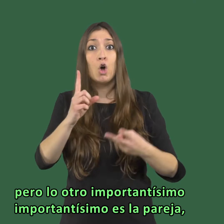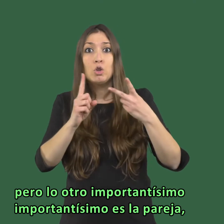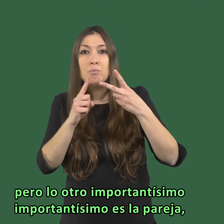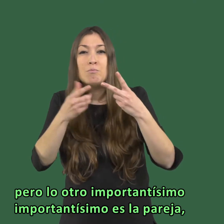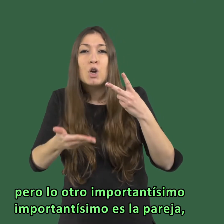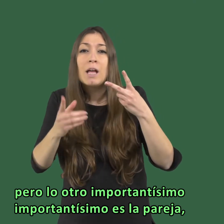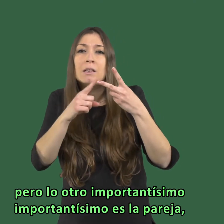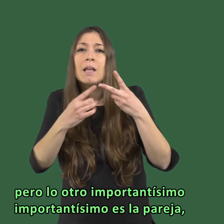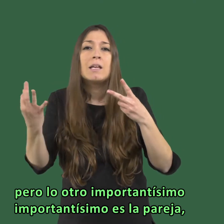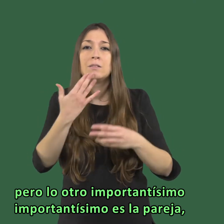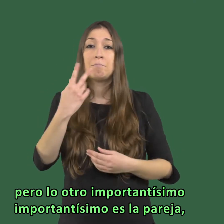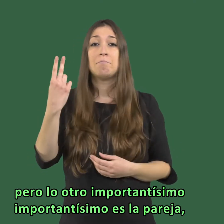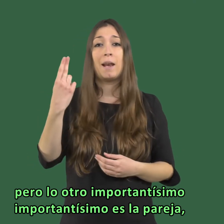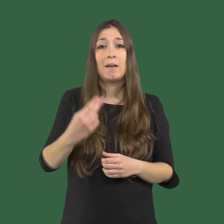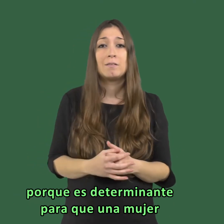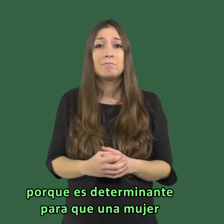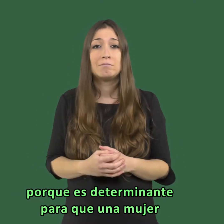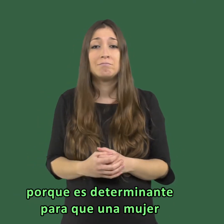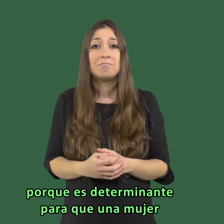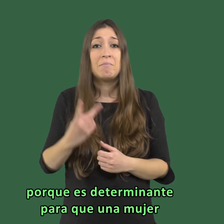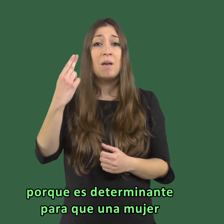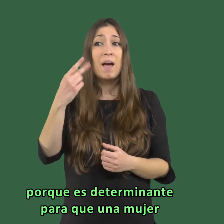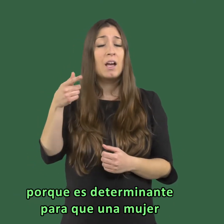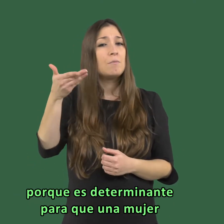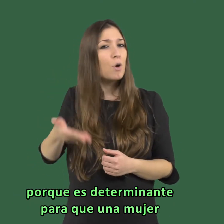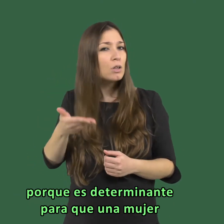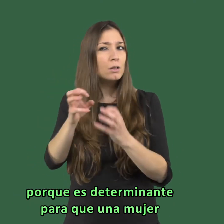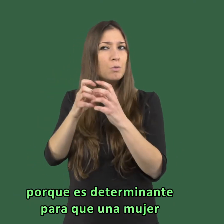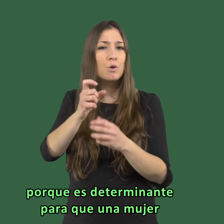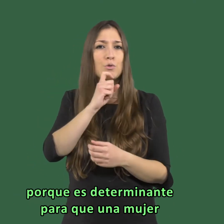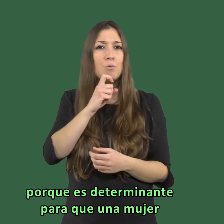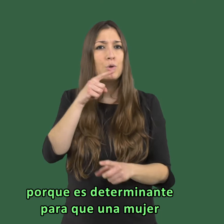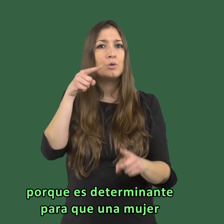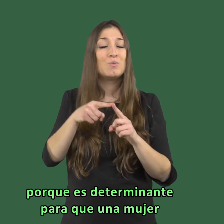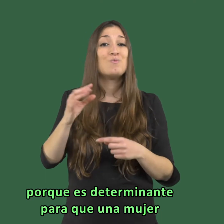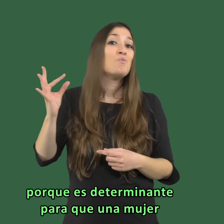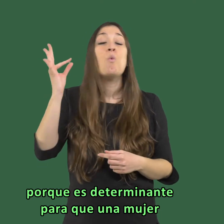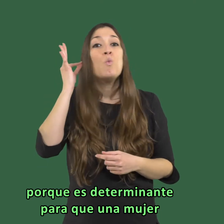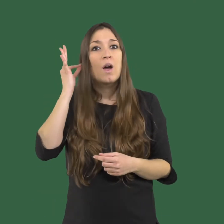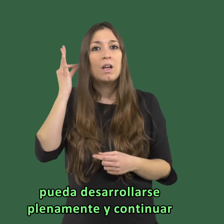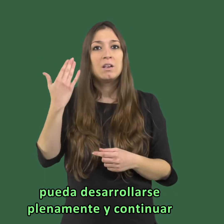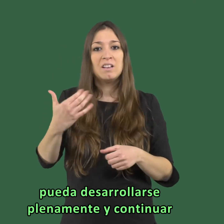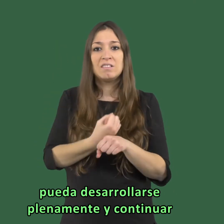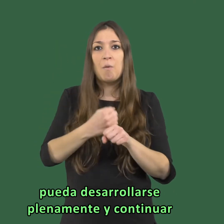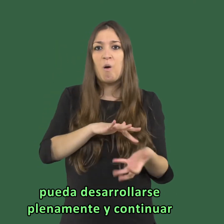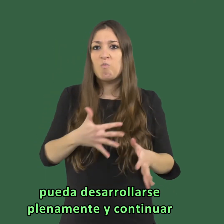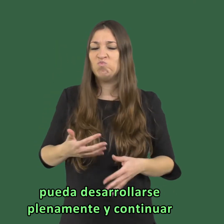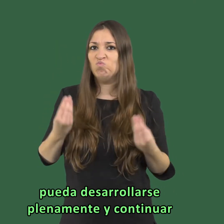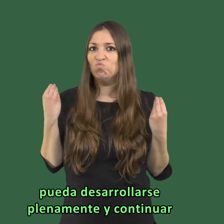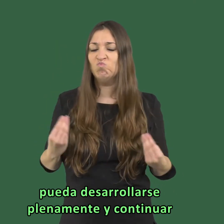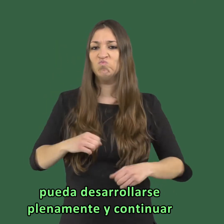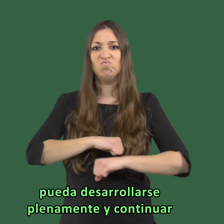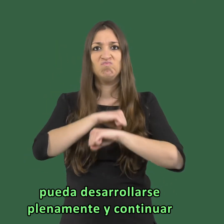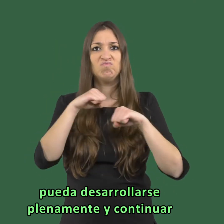otro importantísimo, importantísimo es la pareja, porque es determinante para que una mujer pueda